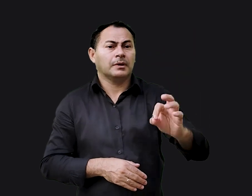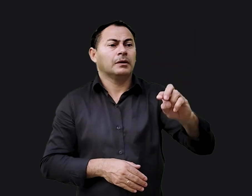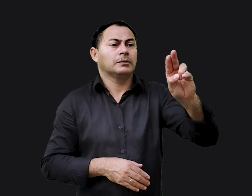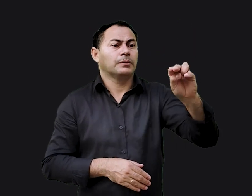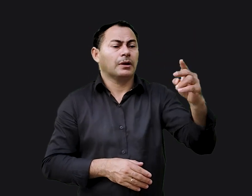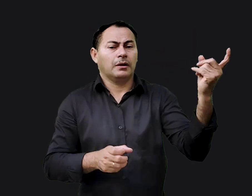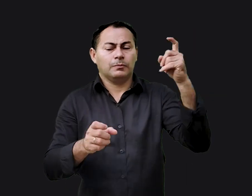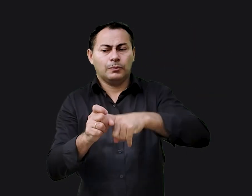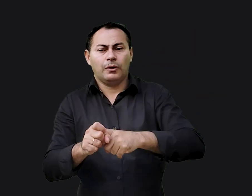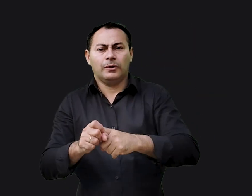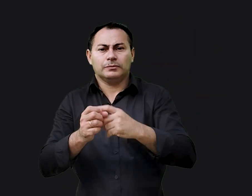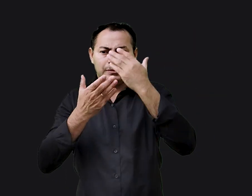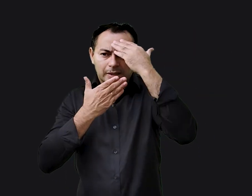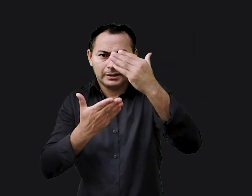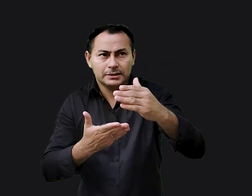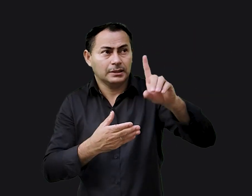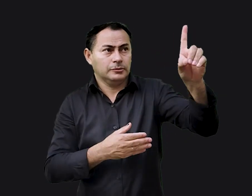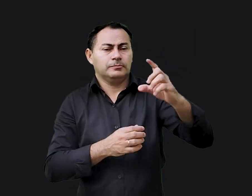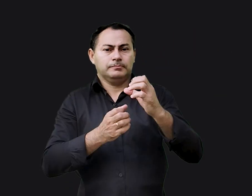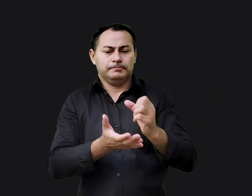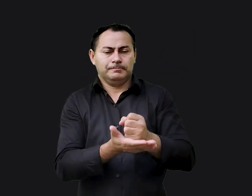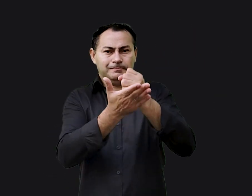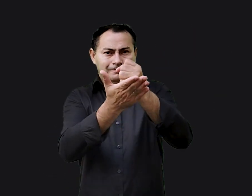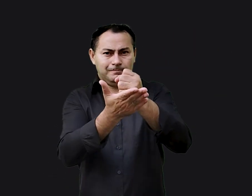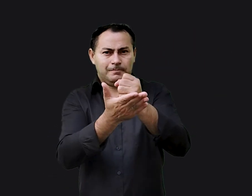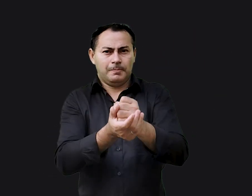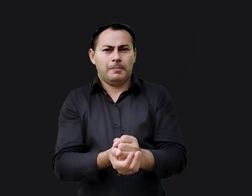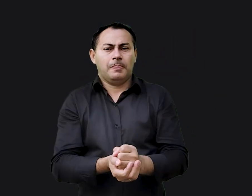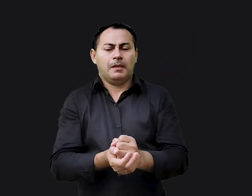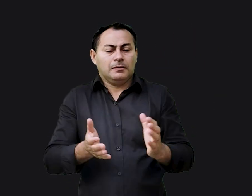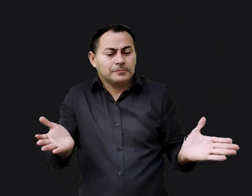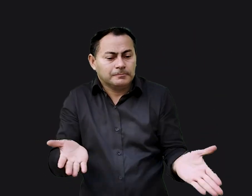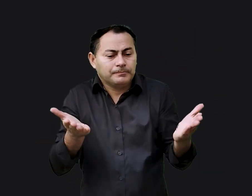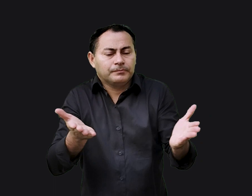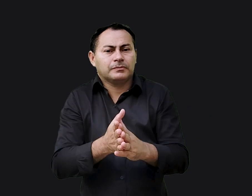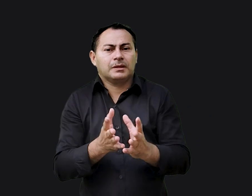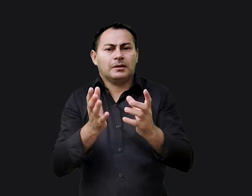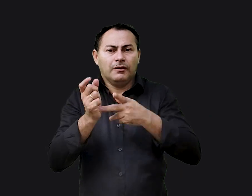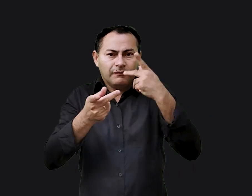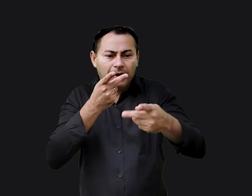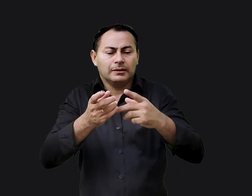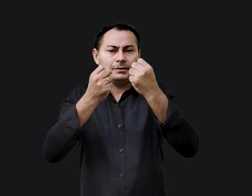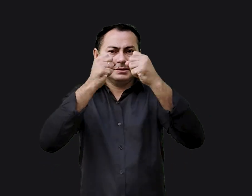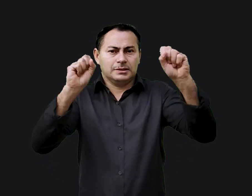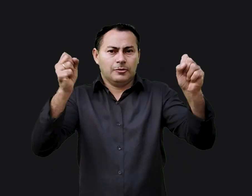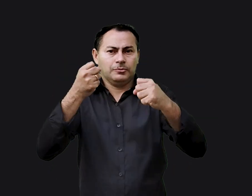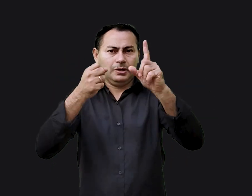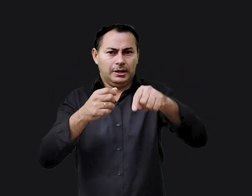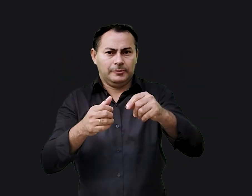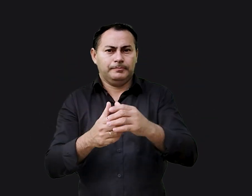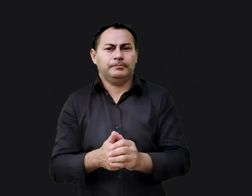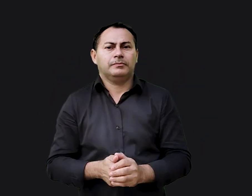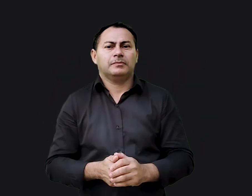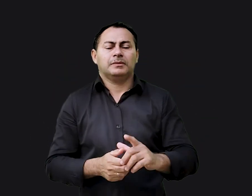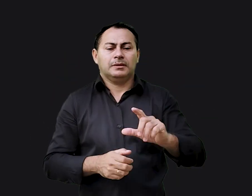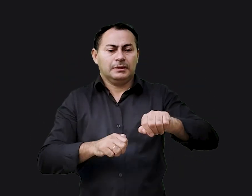que nunca voltam para agradecer a Deus pela salvação a exortação que se repete nesse Salmo é